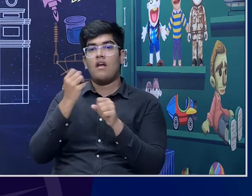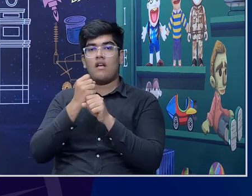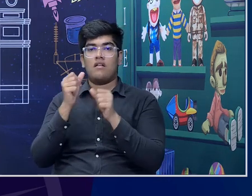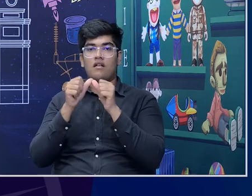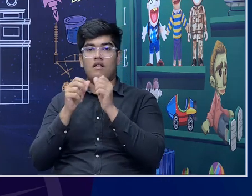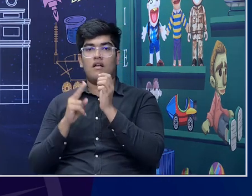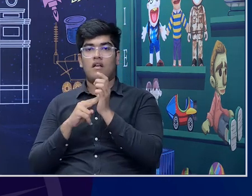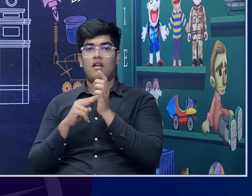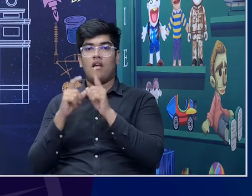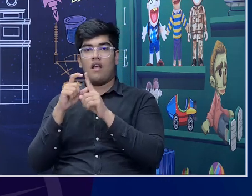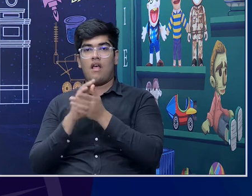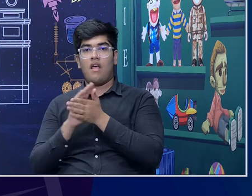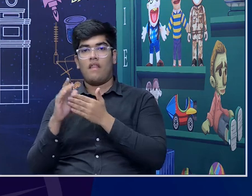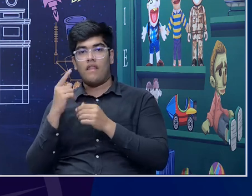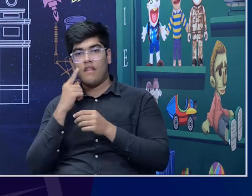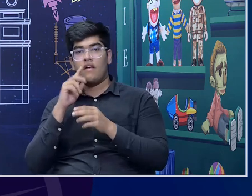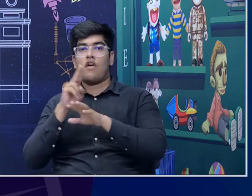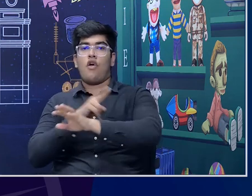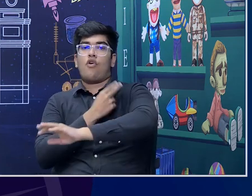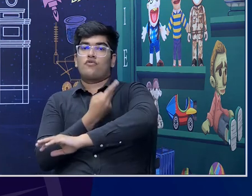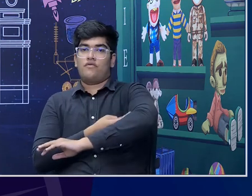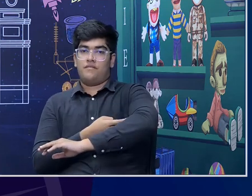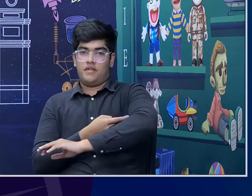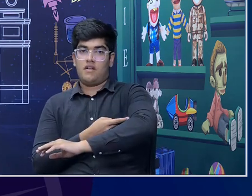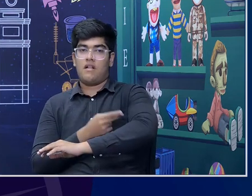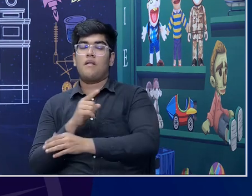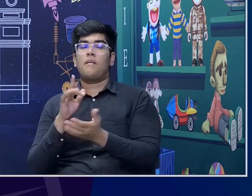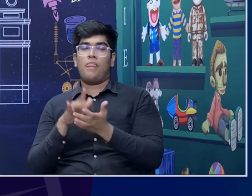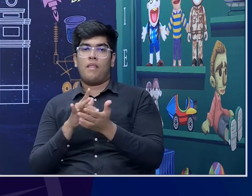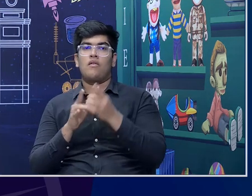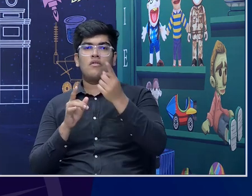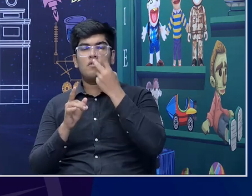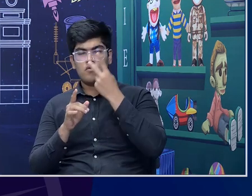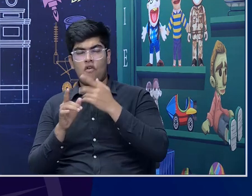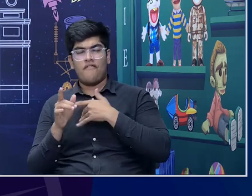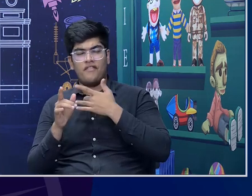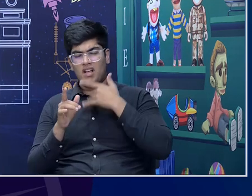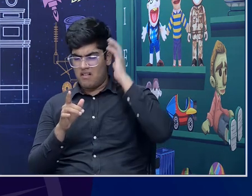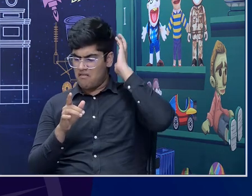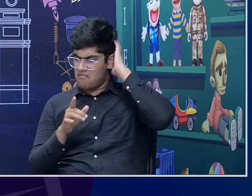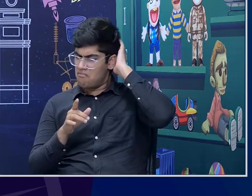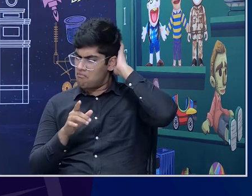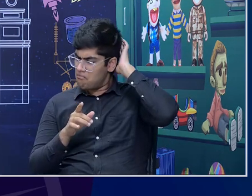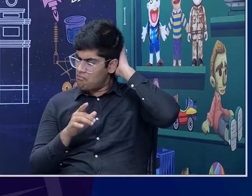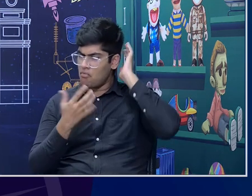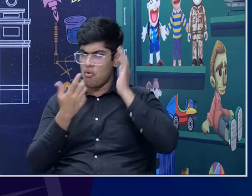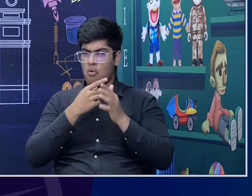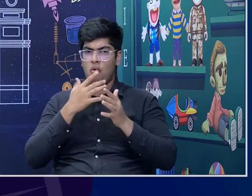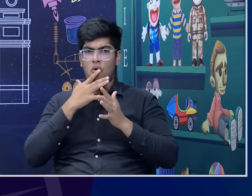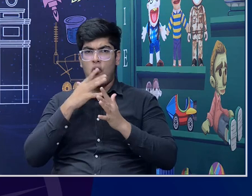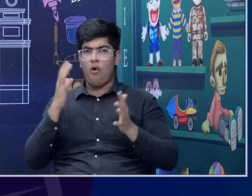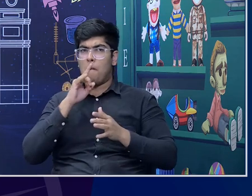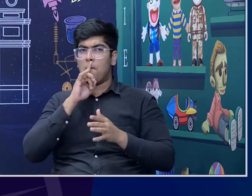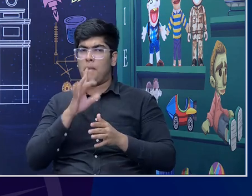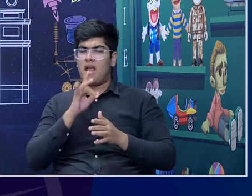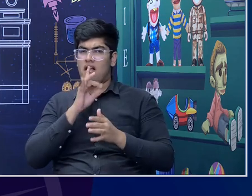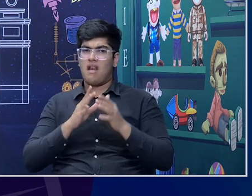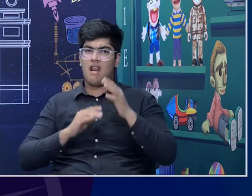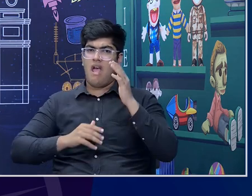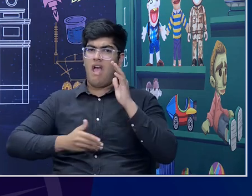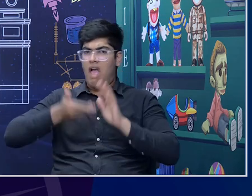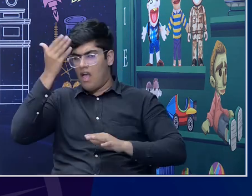अंदर खुली अब उन्होंने देखा कि मेरे सर में तो बहुत तेज मताब उन्हें महसूस हुआ कि मेरे सर में तो बहुत दरद हो रहे है और